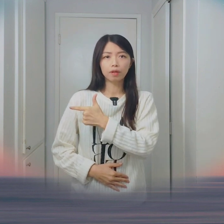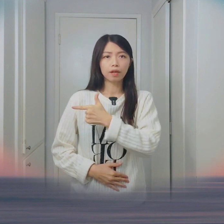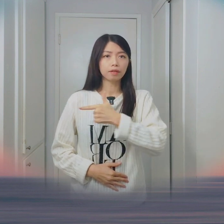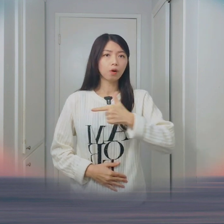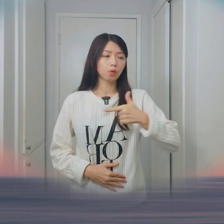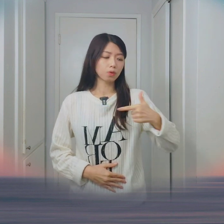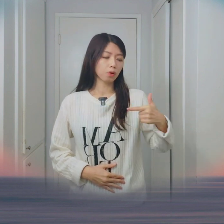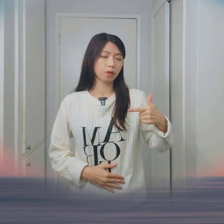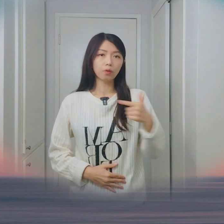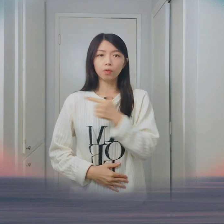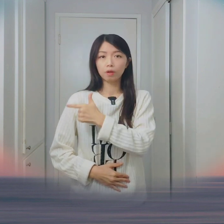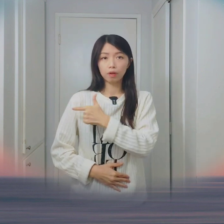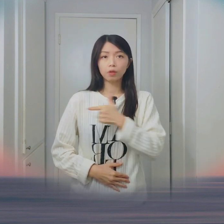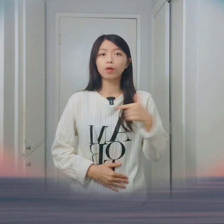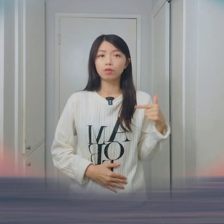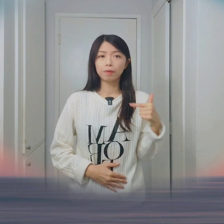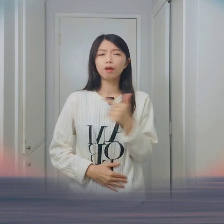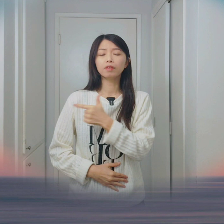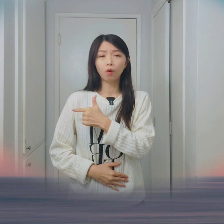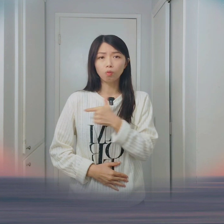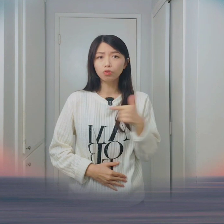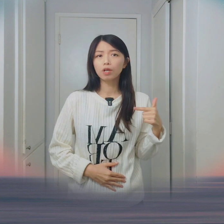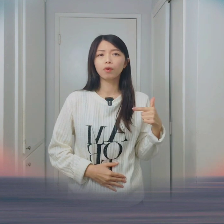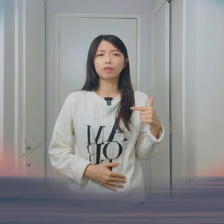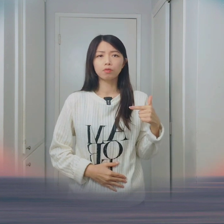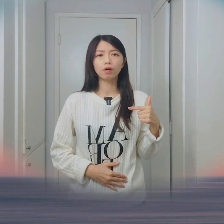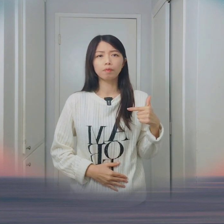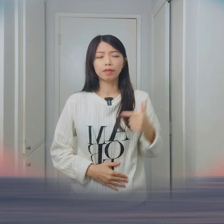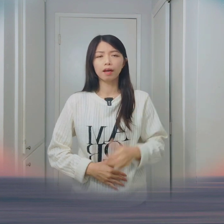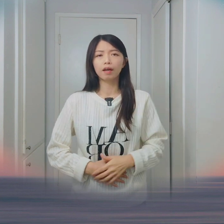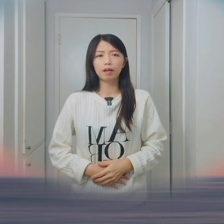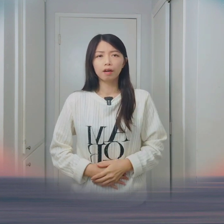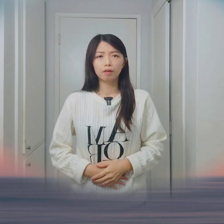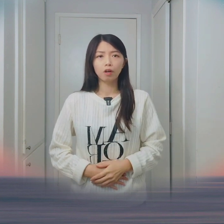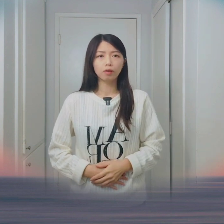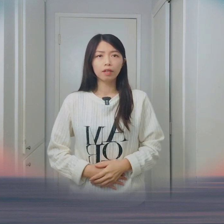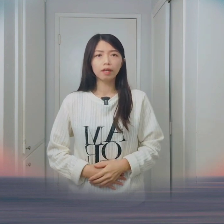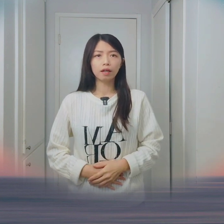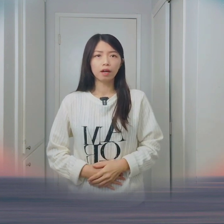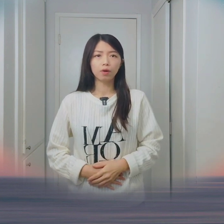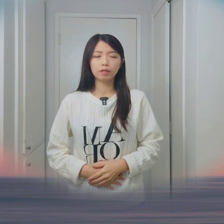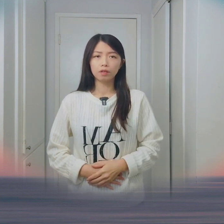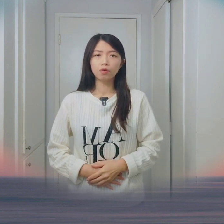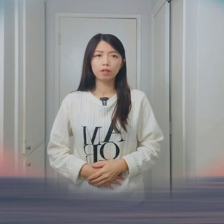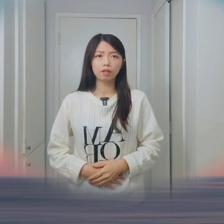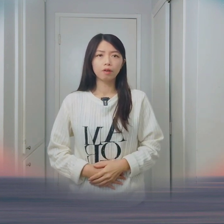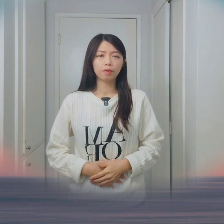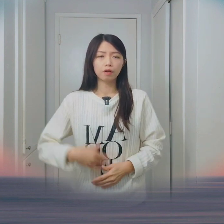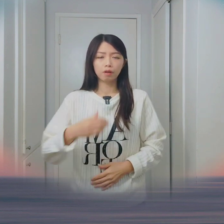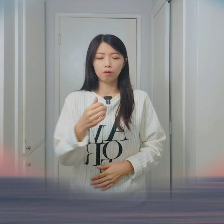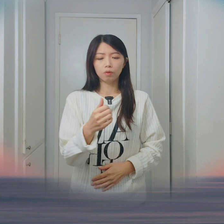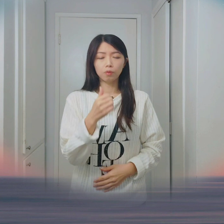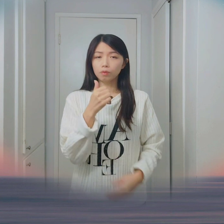왼쪽 어깨에서 오른쪽 어깨로 이렇게 이동해 주시면 너무라고 하는 뜻의 수어가 됩니다. 견디다 라고 하는 뜻의